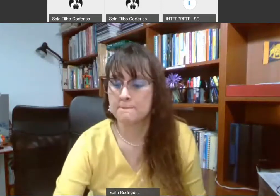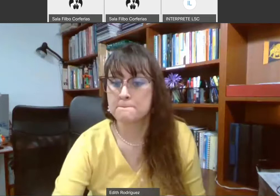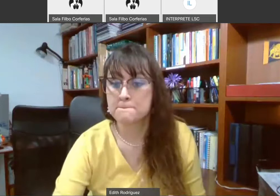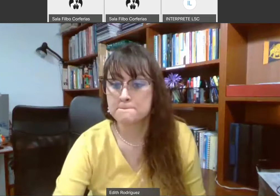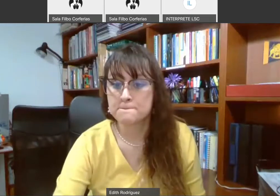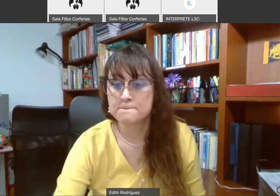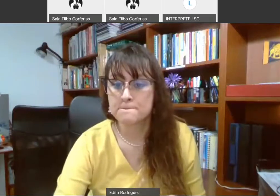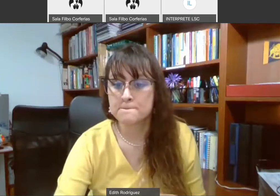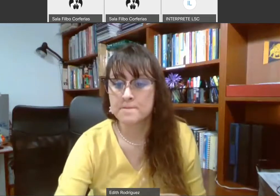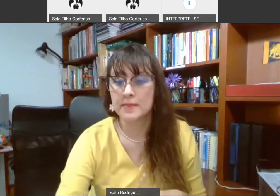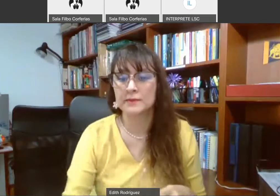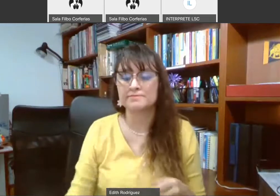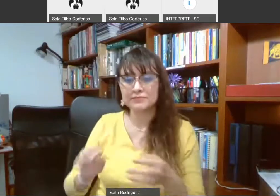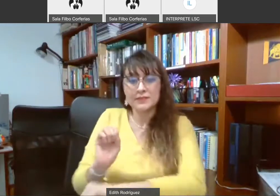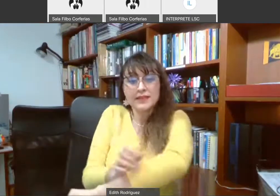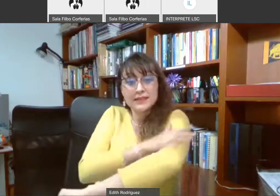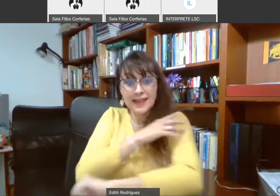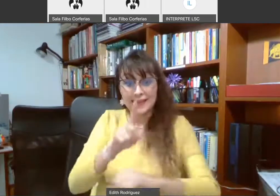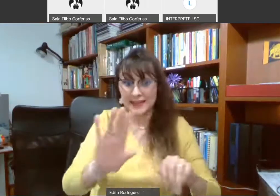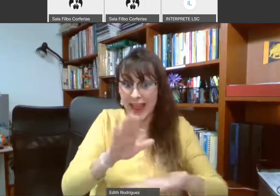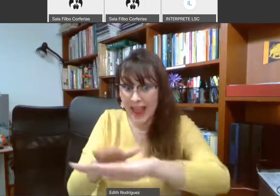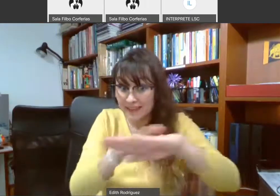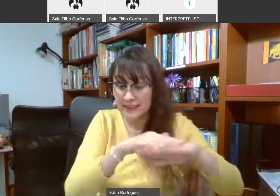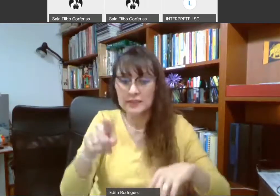distinto. Esto es muy importante recalcarlo.